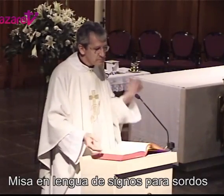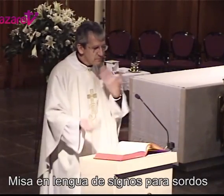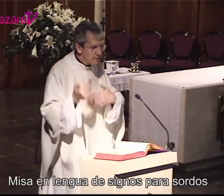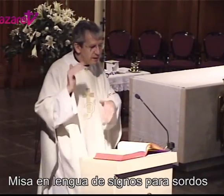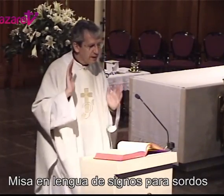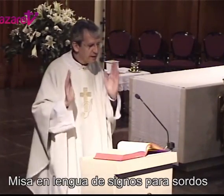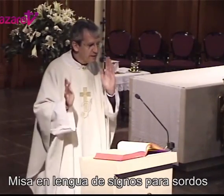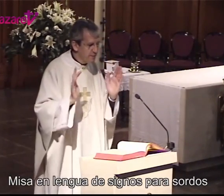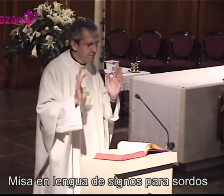En aquel tiempo,